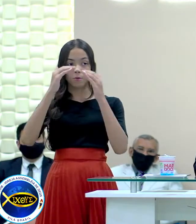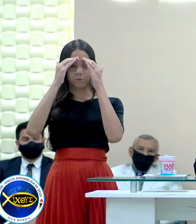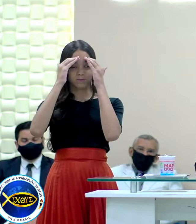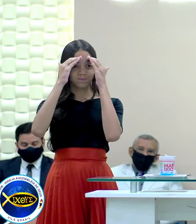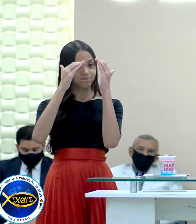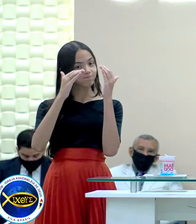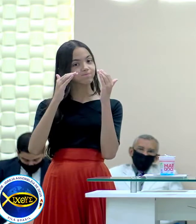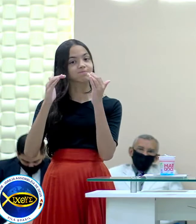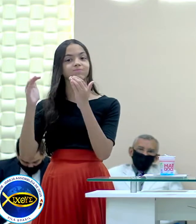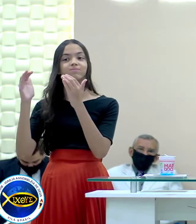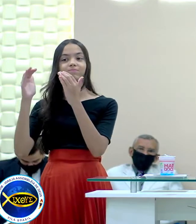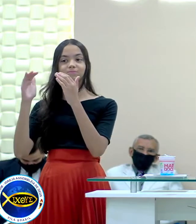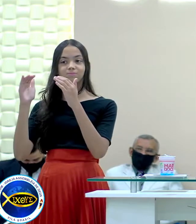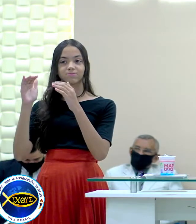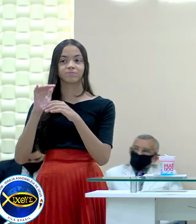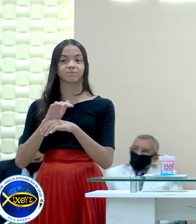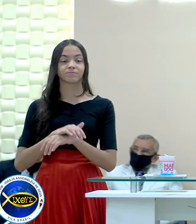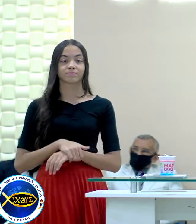obedientes.